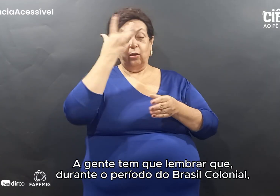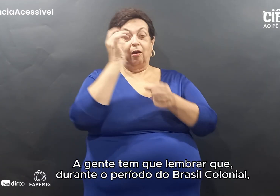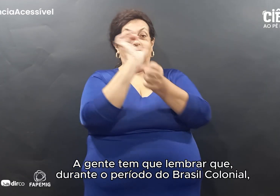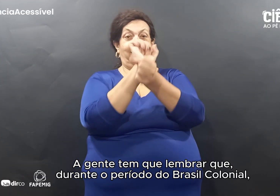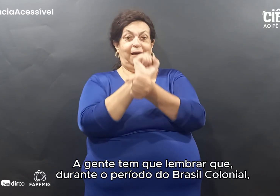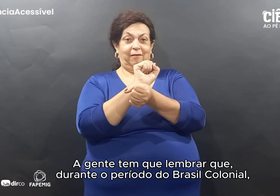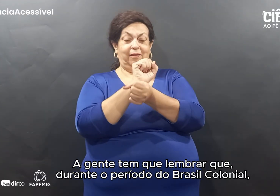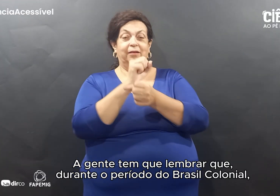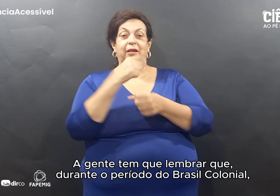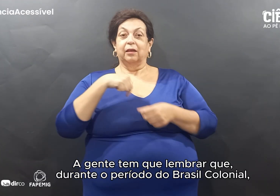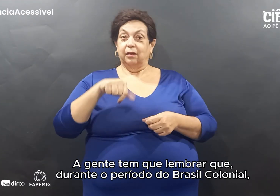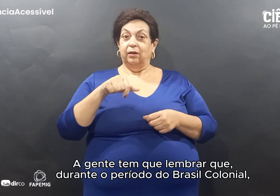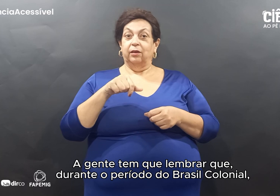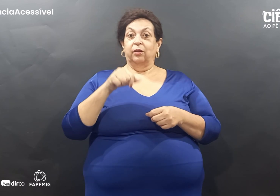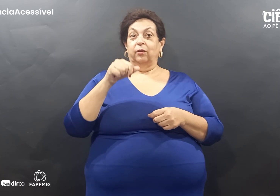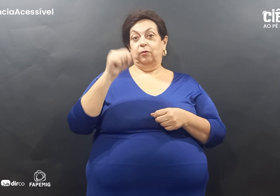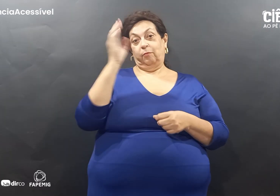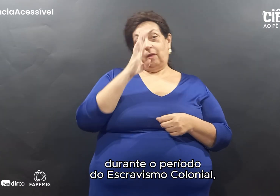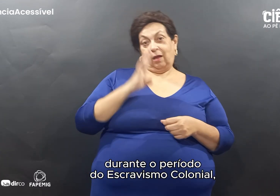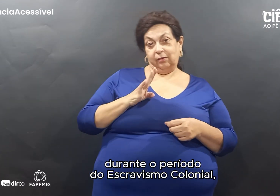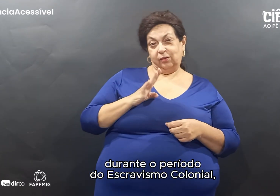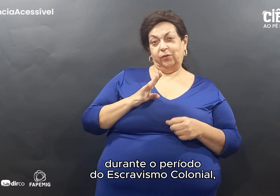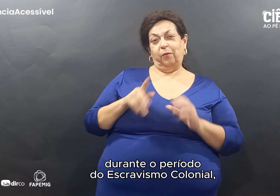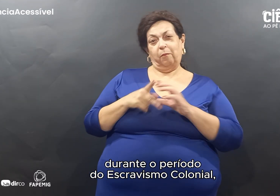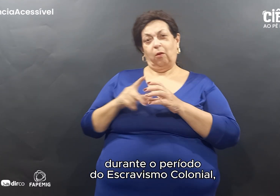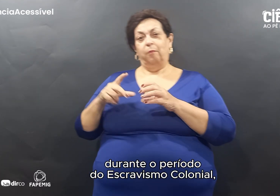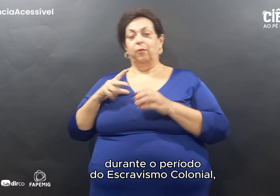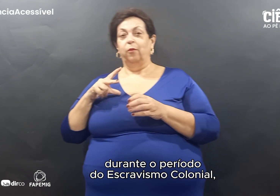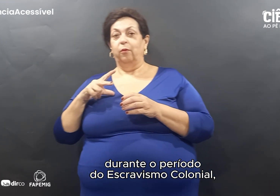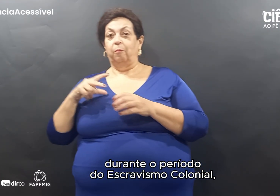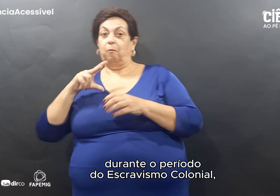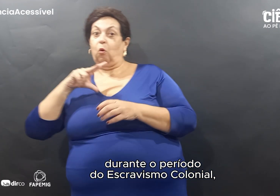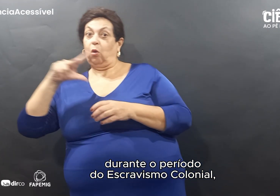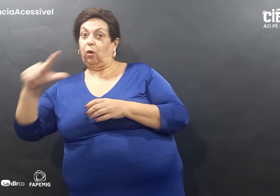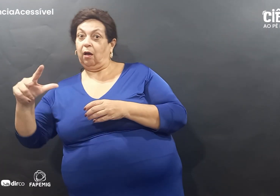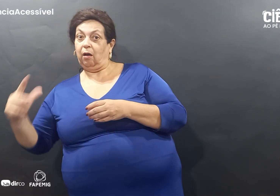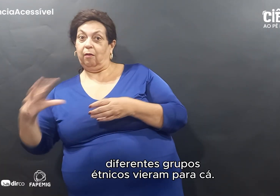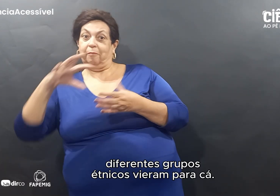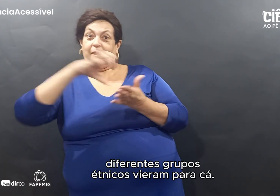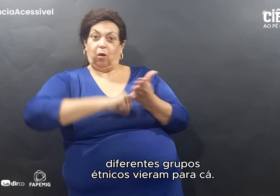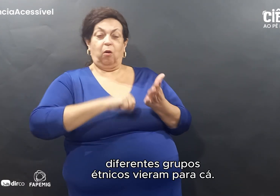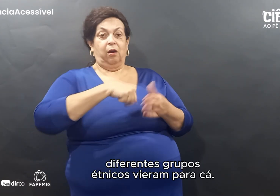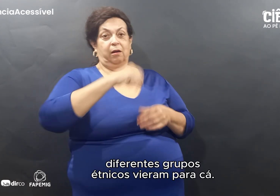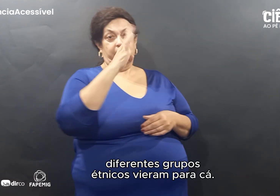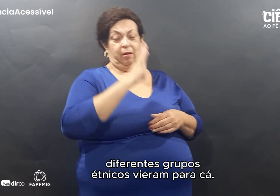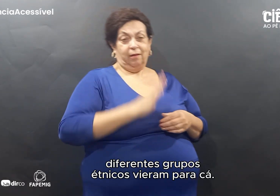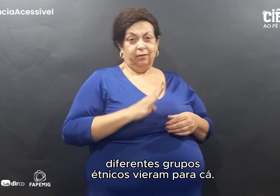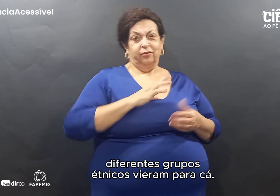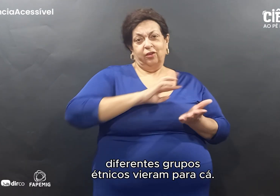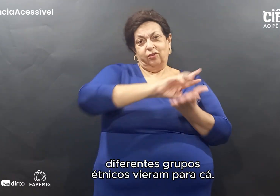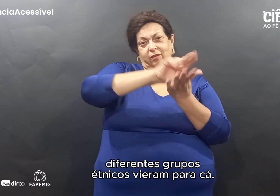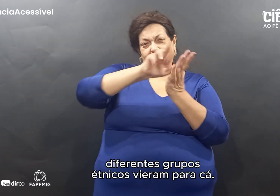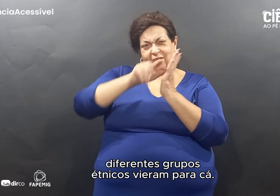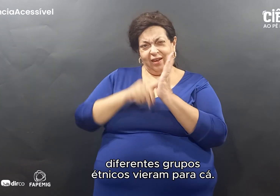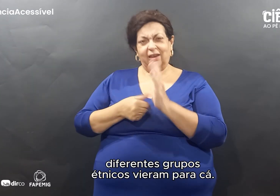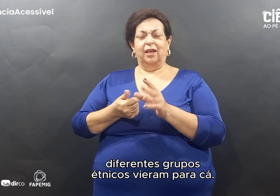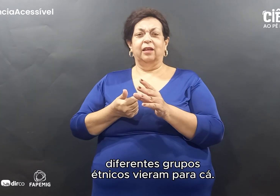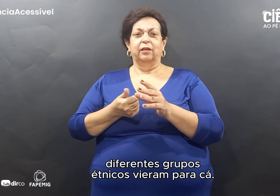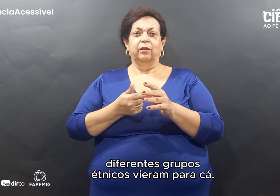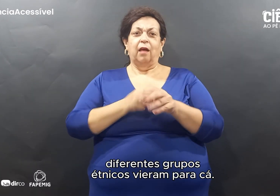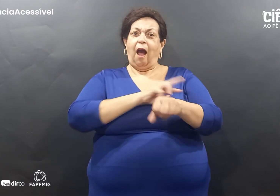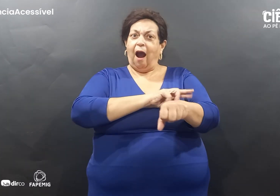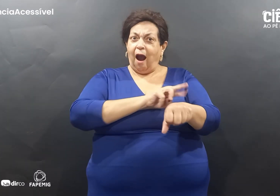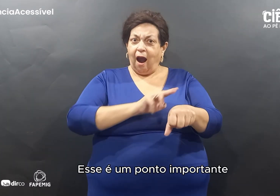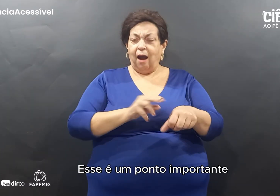que durante o período do Brasil colonial, durante o período do escravismo colonial, diferentes grupos étnicos vieram